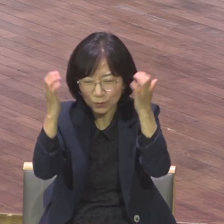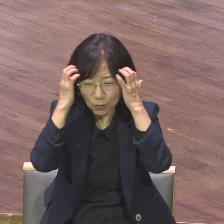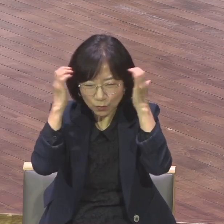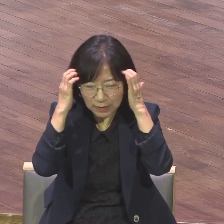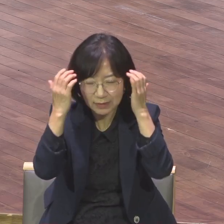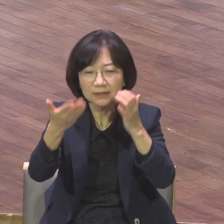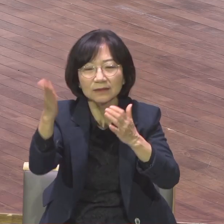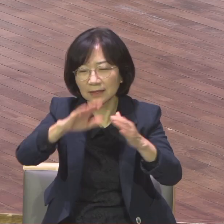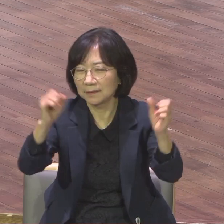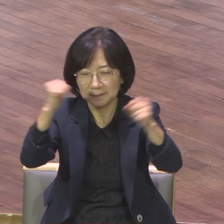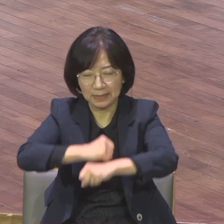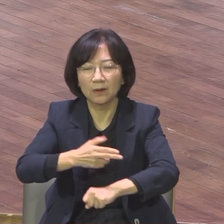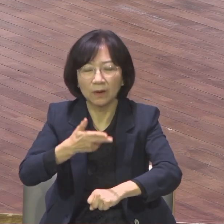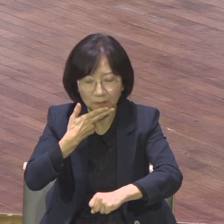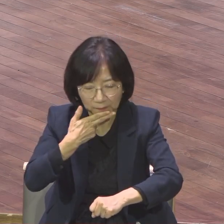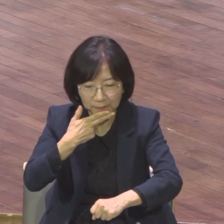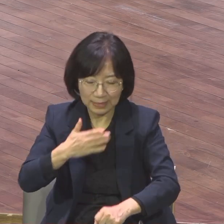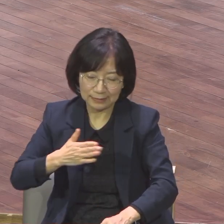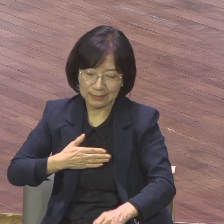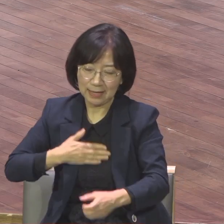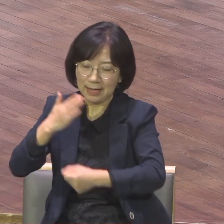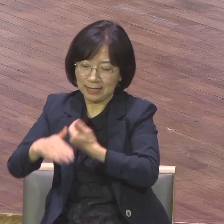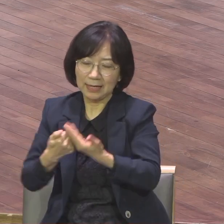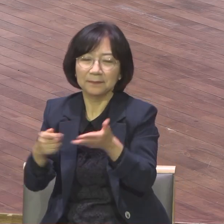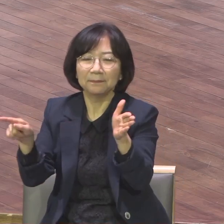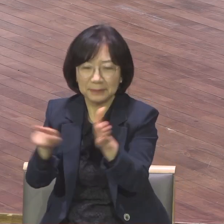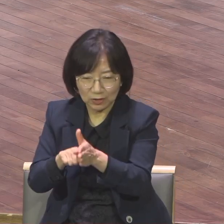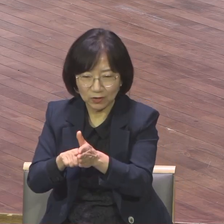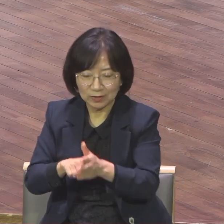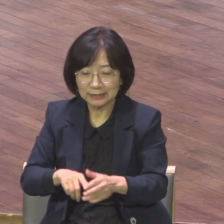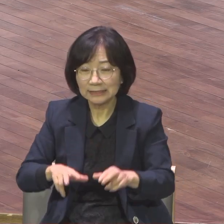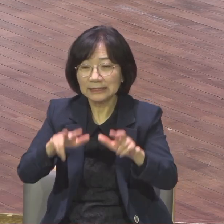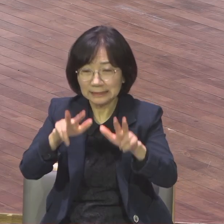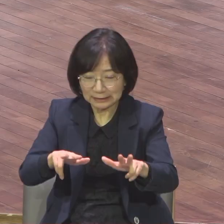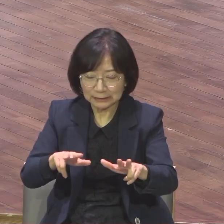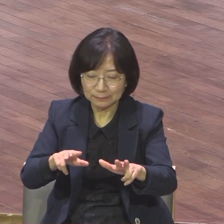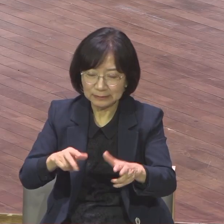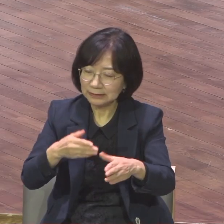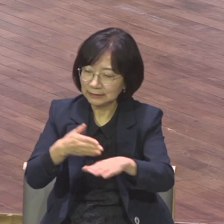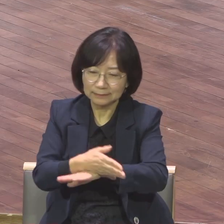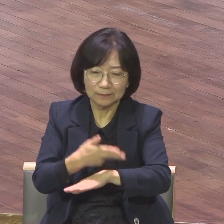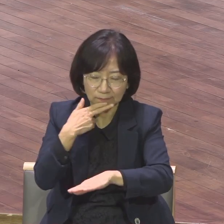망하는 건 아니야. 지금이라도 회복해. 아멘. 믿으라는 것입니다.